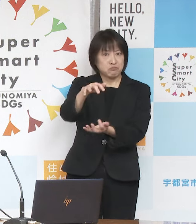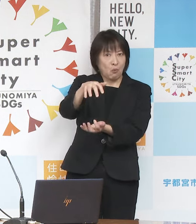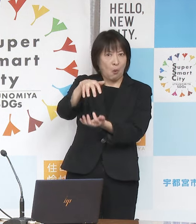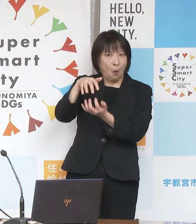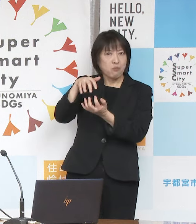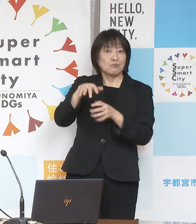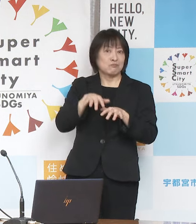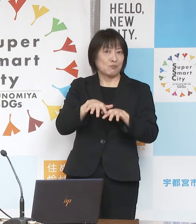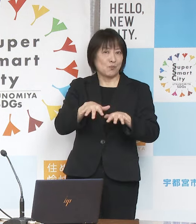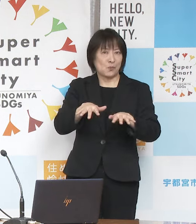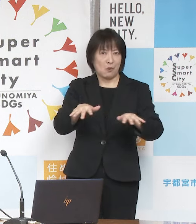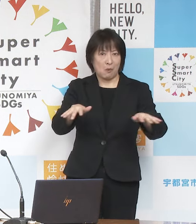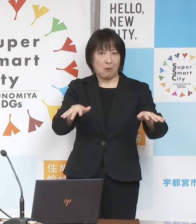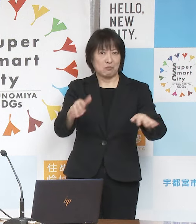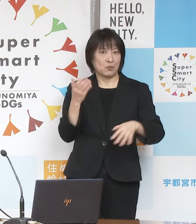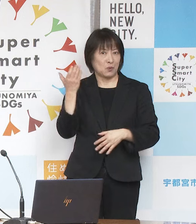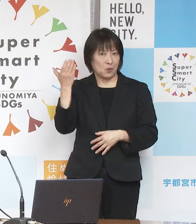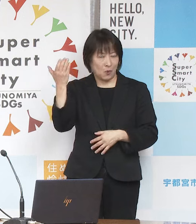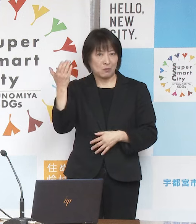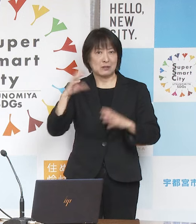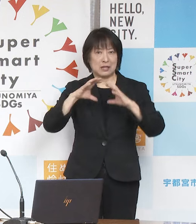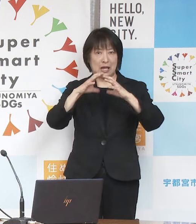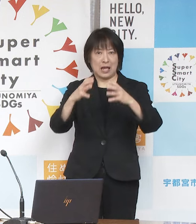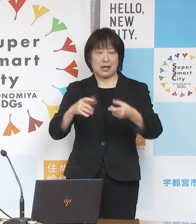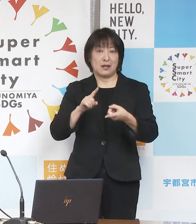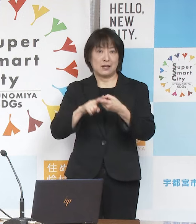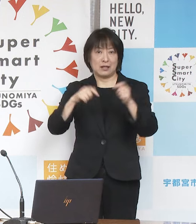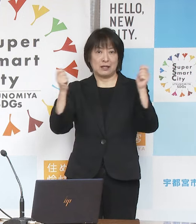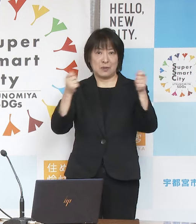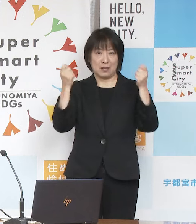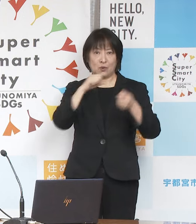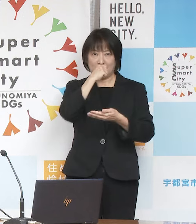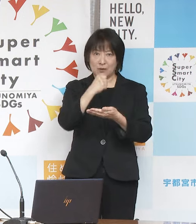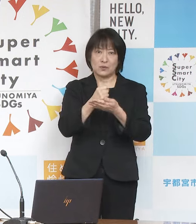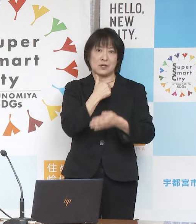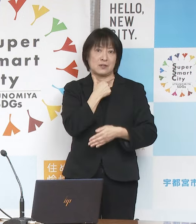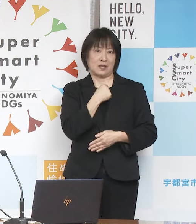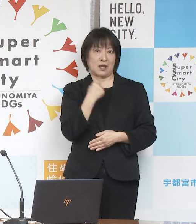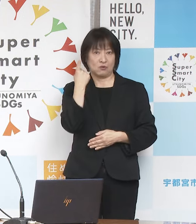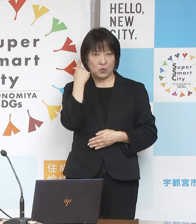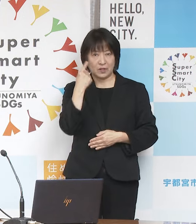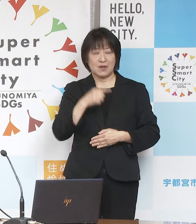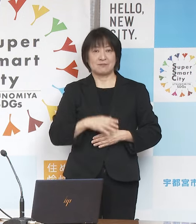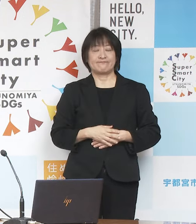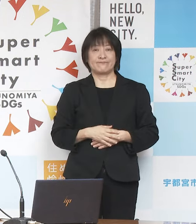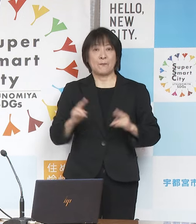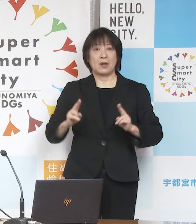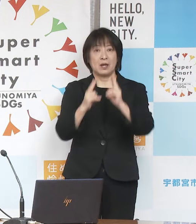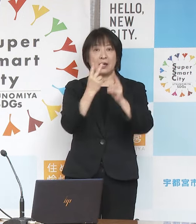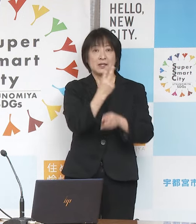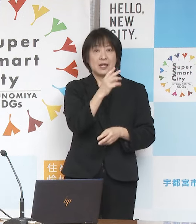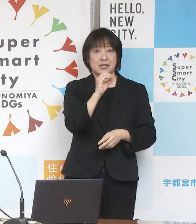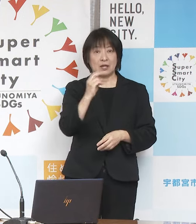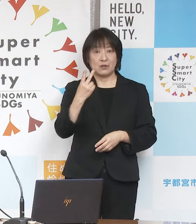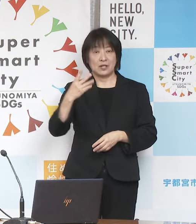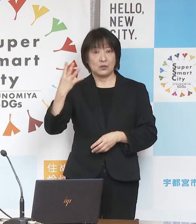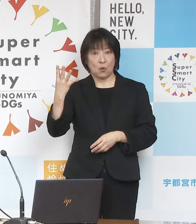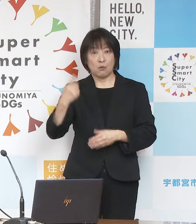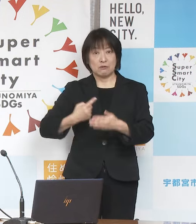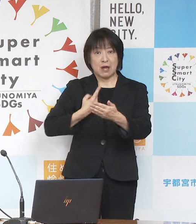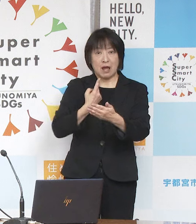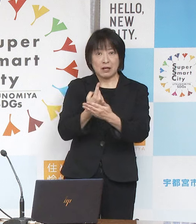生み出すこの世界的なイベントを成功させていきたいと思考えていますまたやり2024の出力を